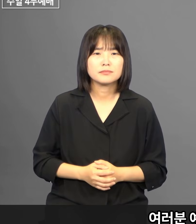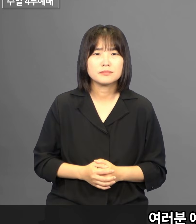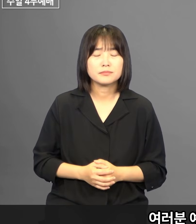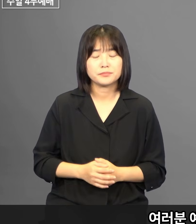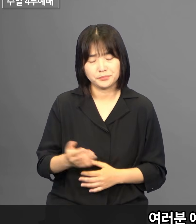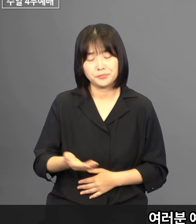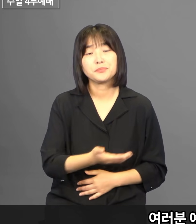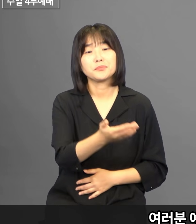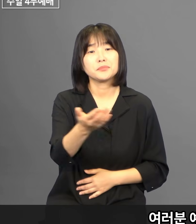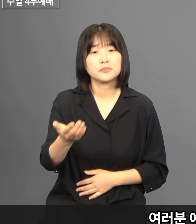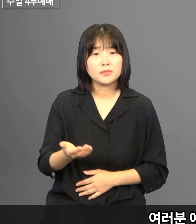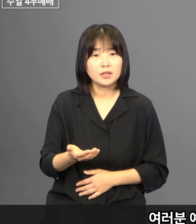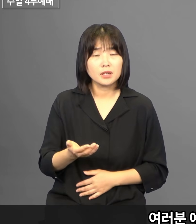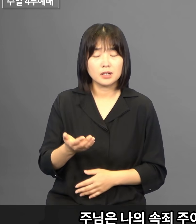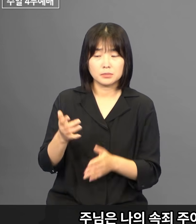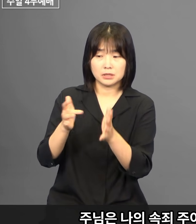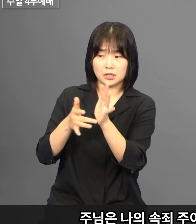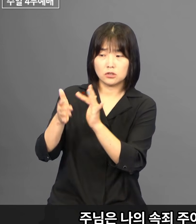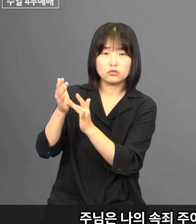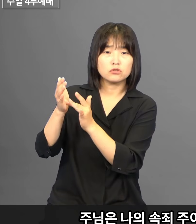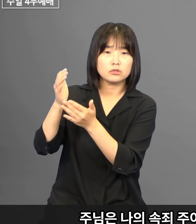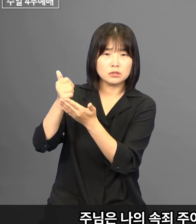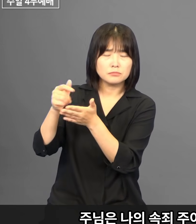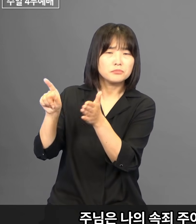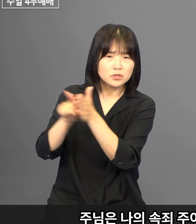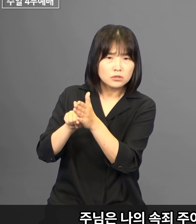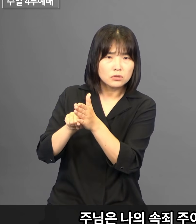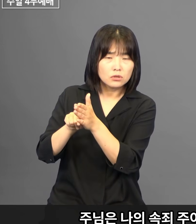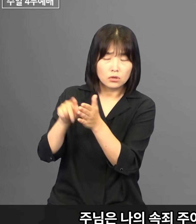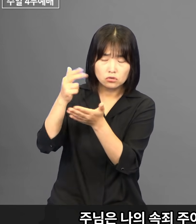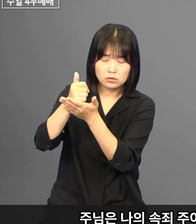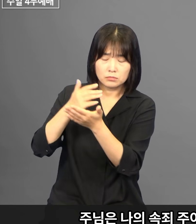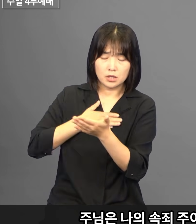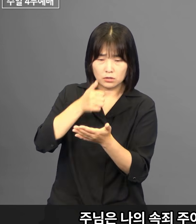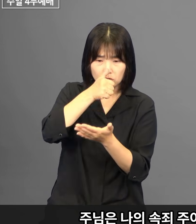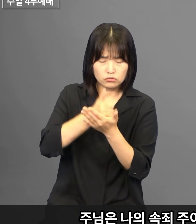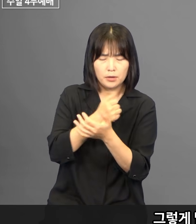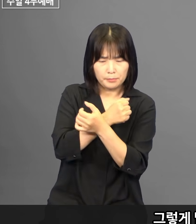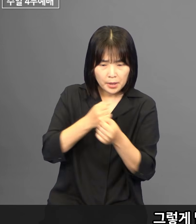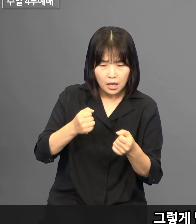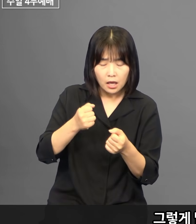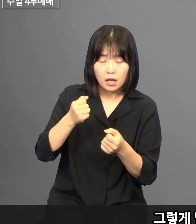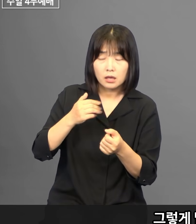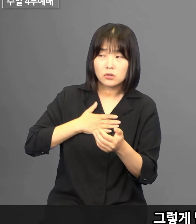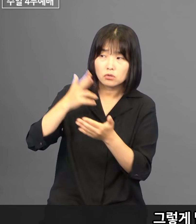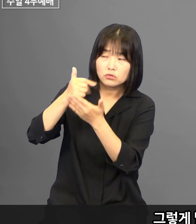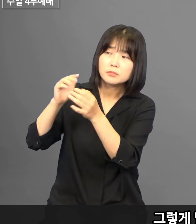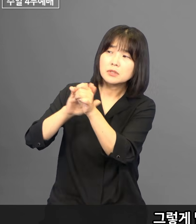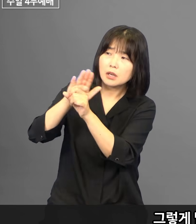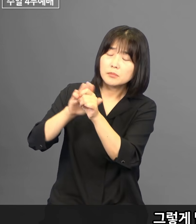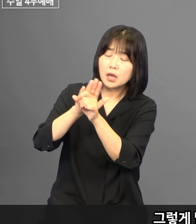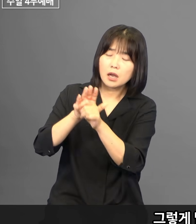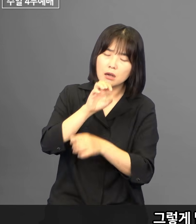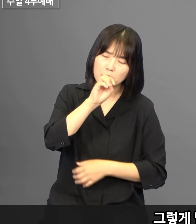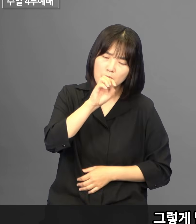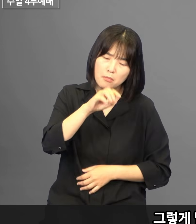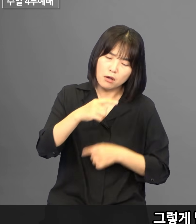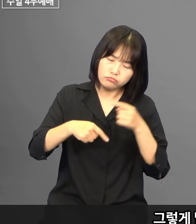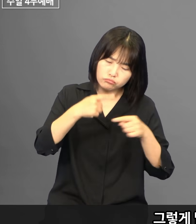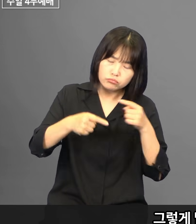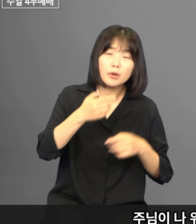여러분, 예수님을 믿습니다. 주님은 나의 속죄주이시고 저는 주님을 사랑합니다. 그렇게 말할 수는